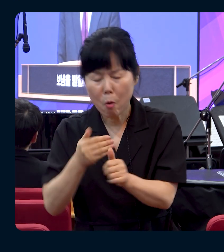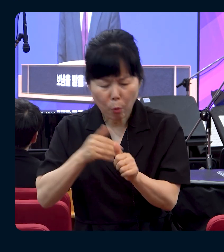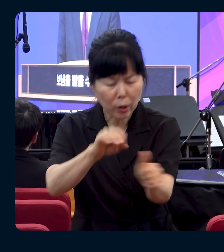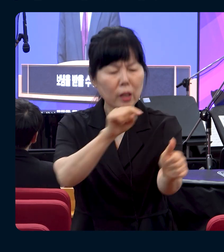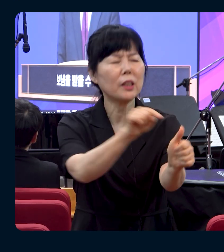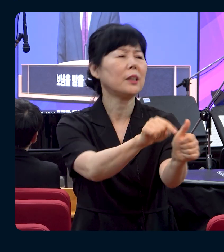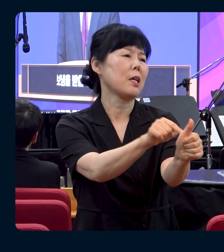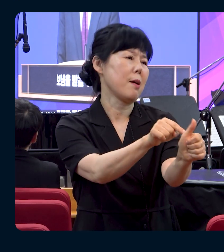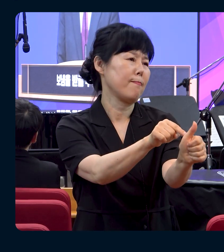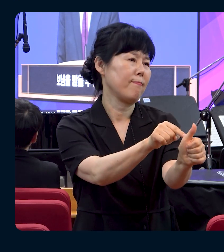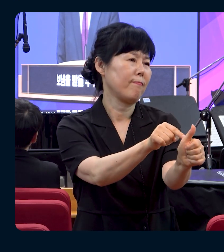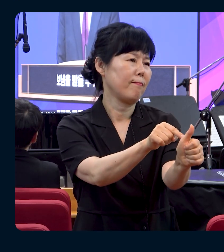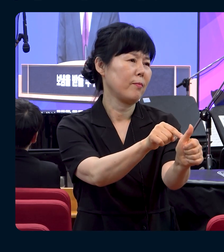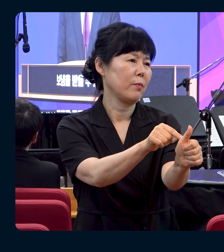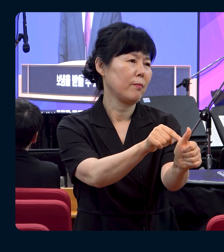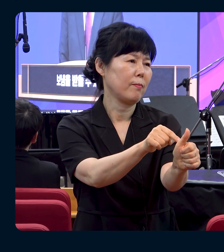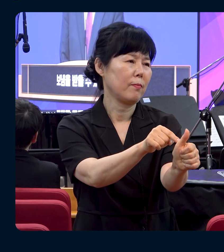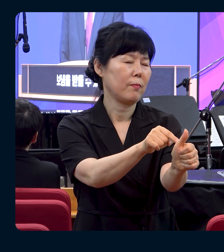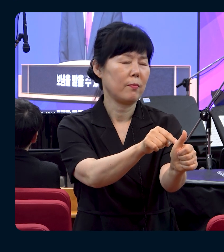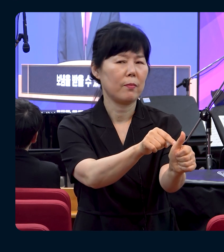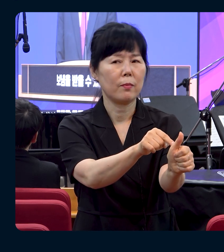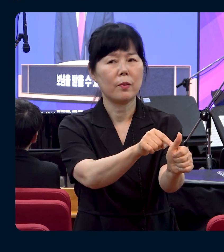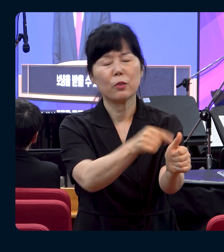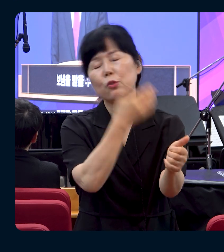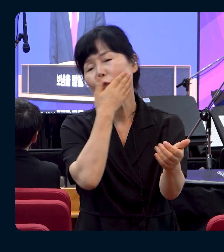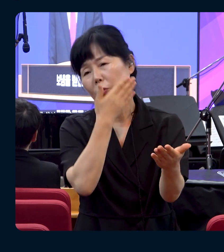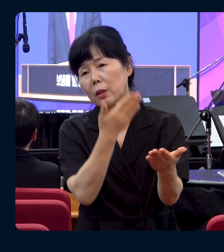보냄을 받을 수 있는 사람, 그 사람입니다.